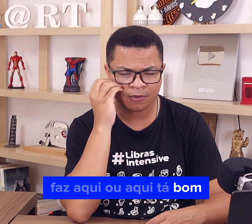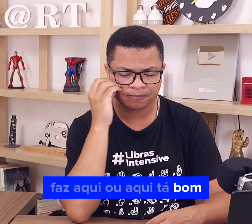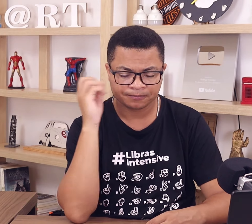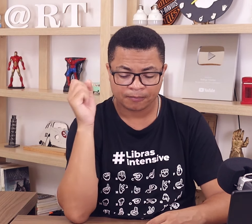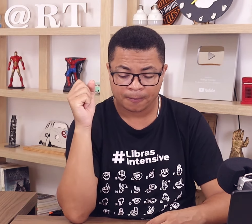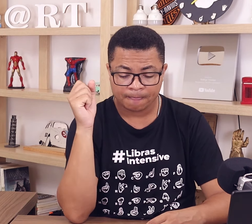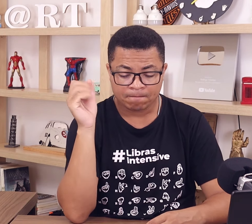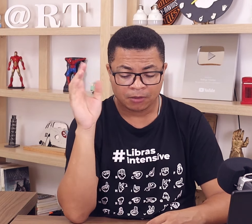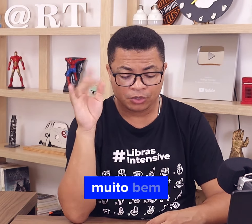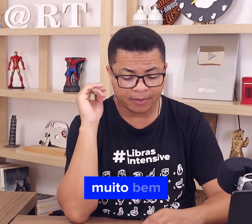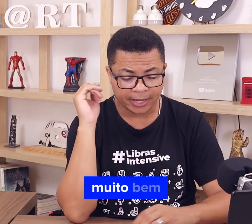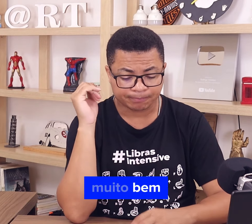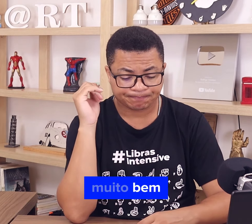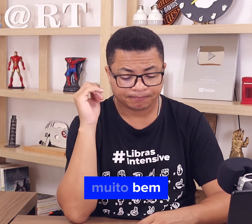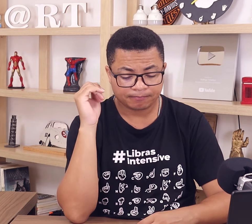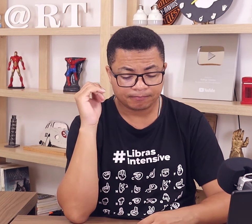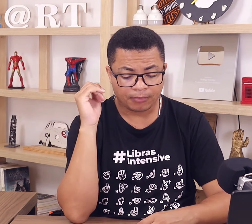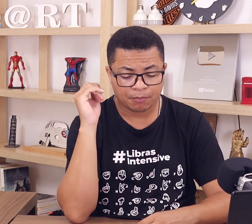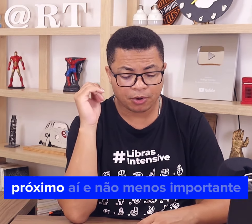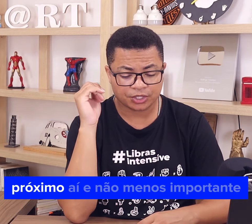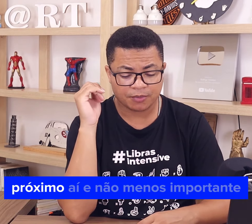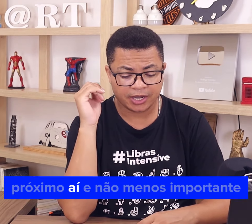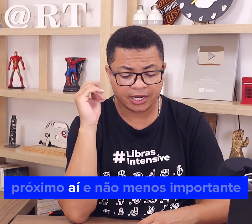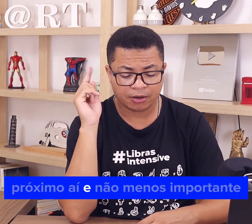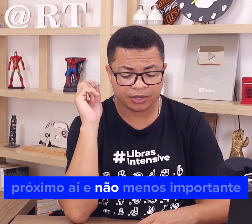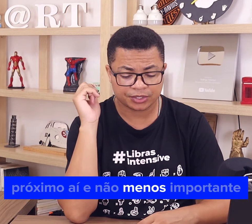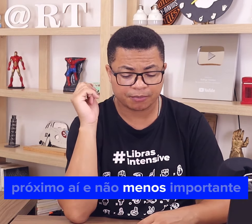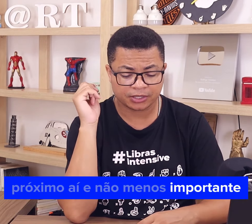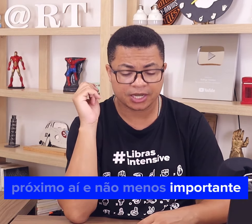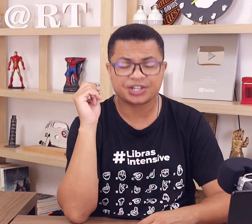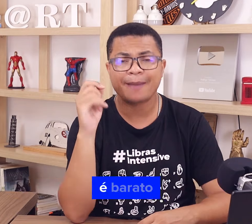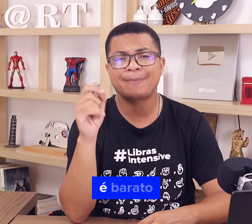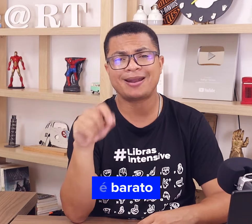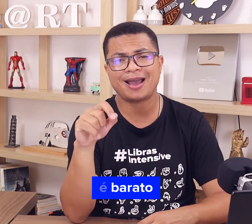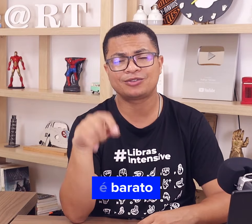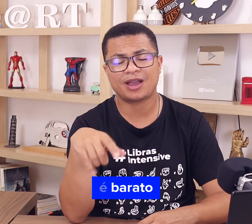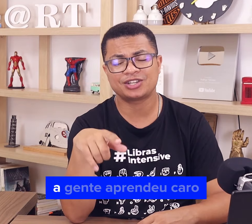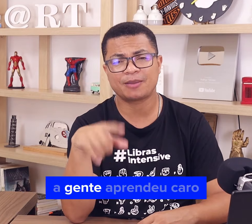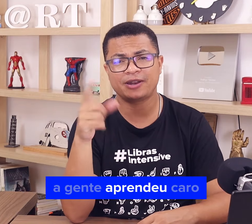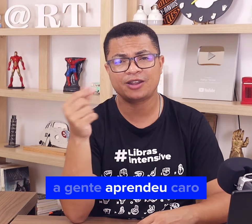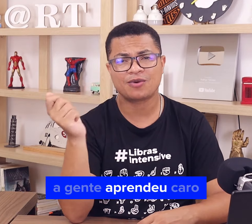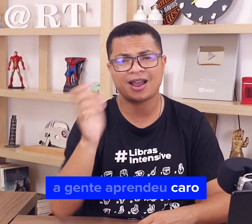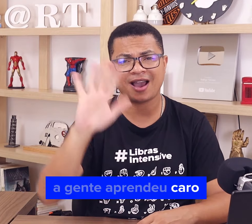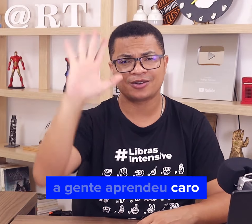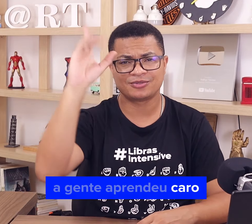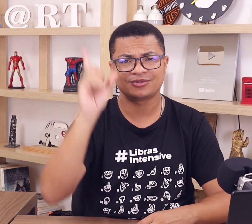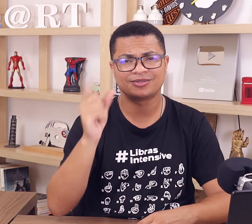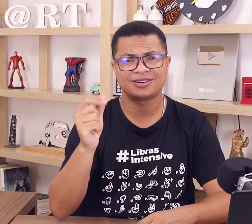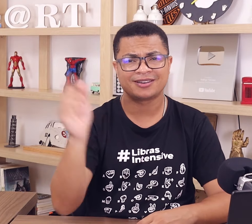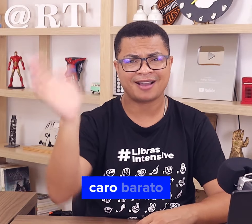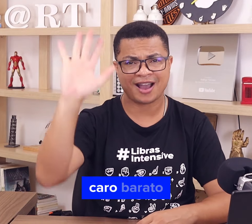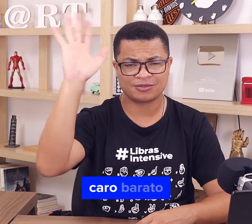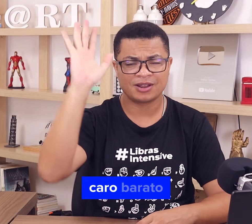bom? Muito bem. Próximo aí, e não menos importante, é barato. A gente aprendeu caro. Caro.